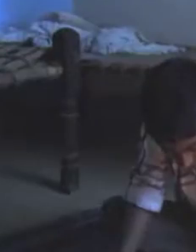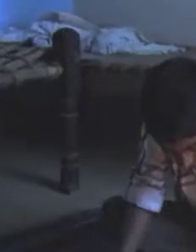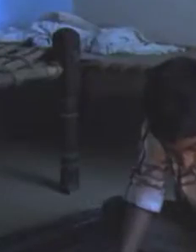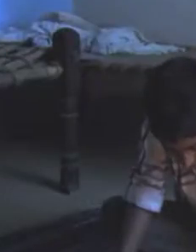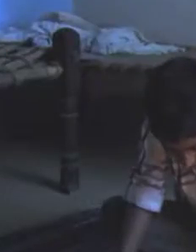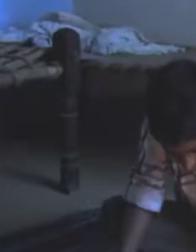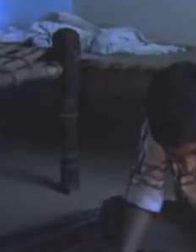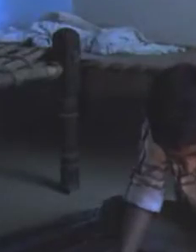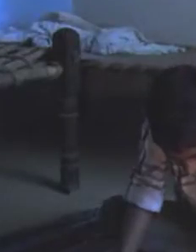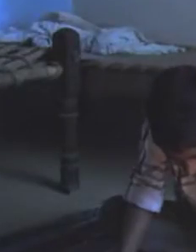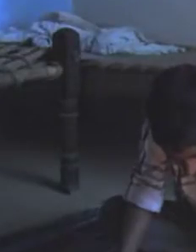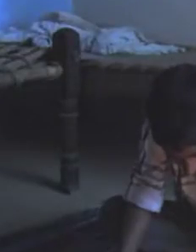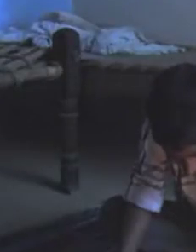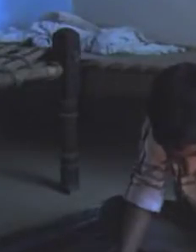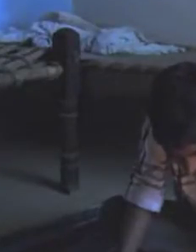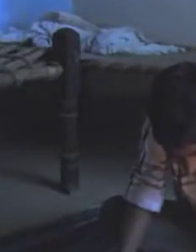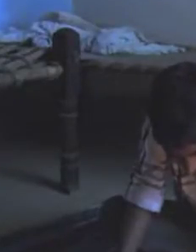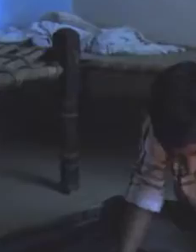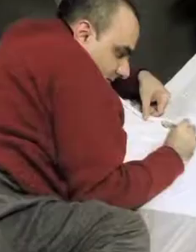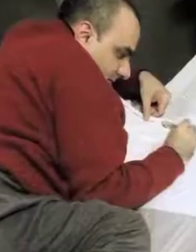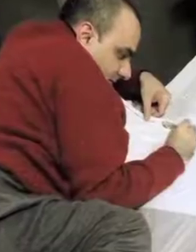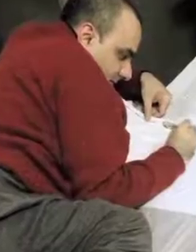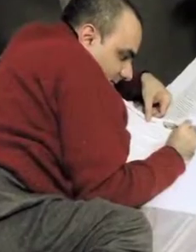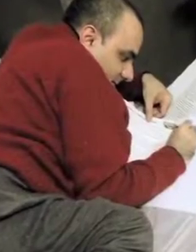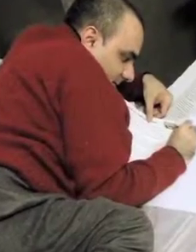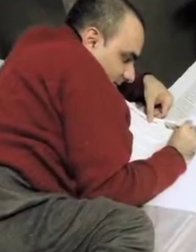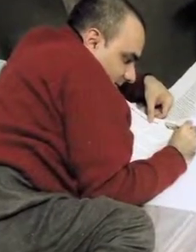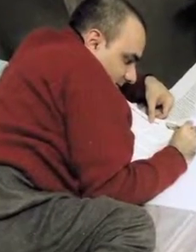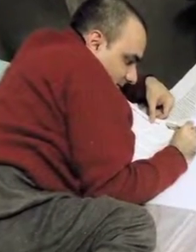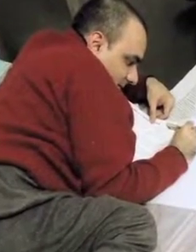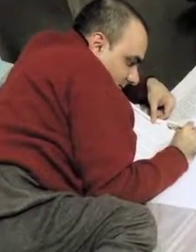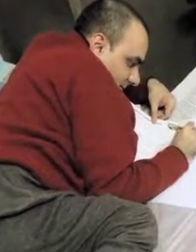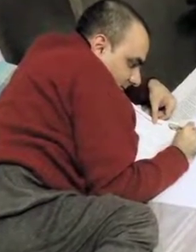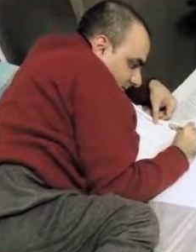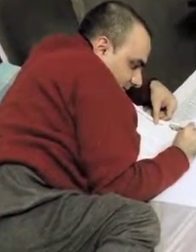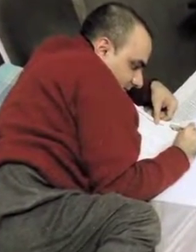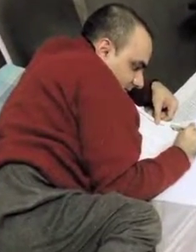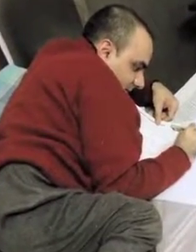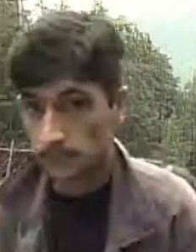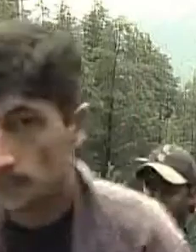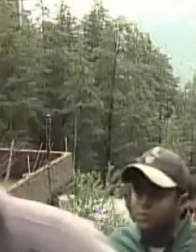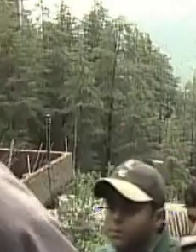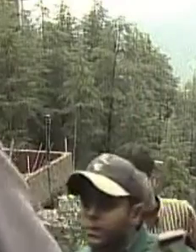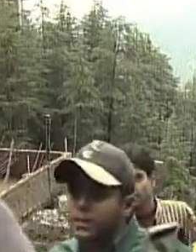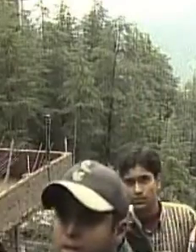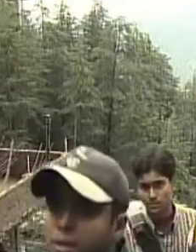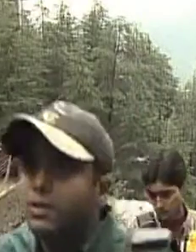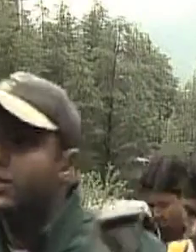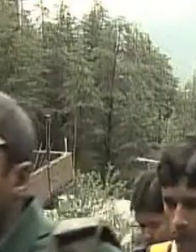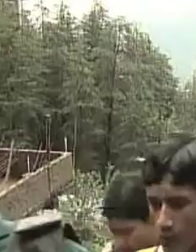हम अपना दीपक स्वयं बने, हम अपना रास्ता